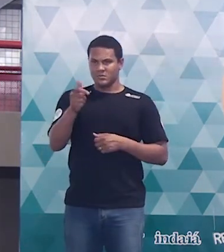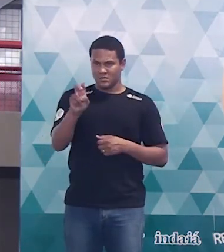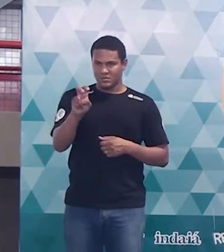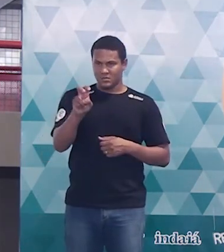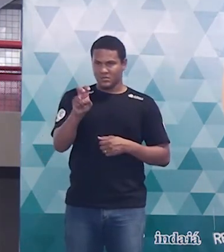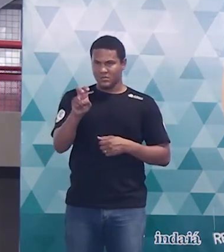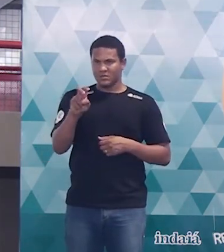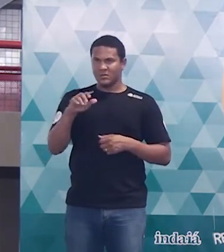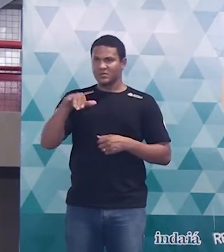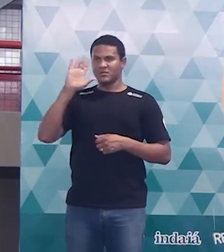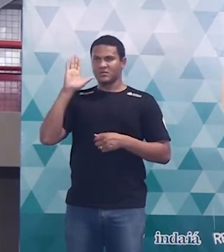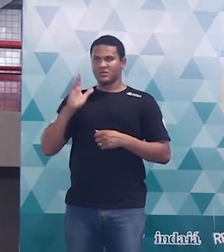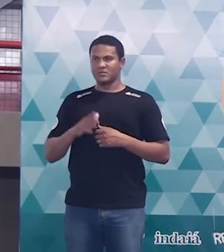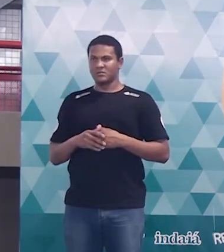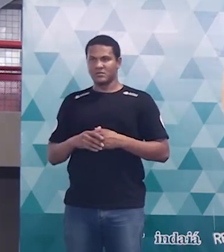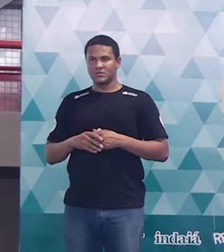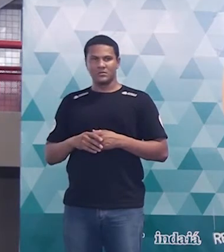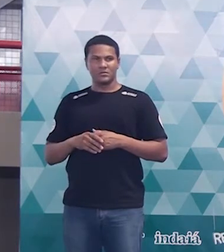15 é muito.